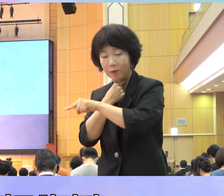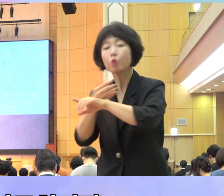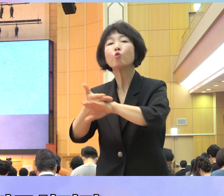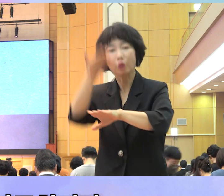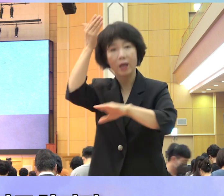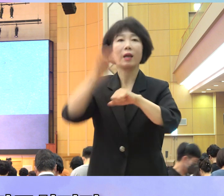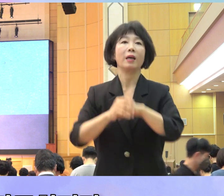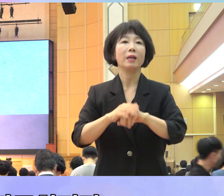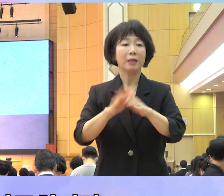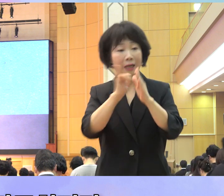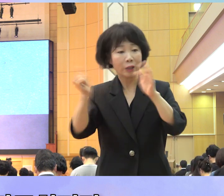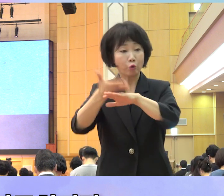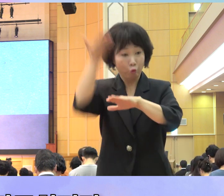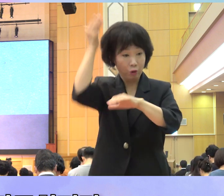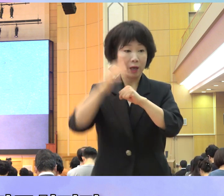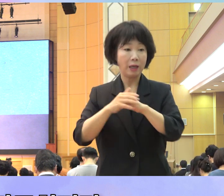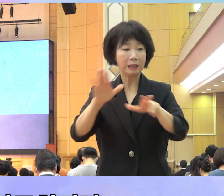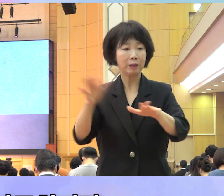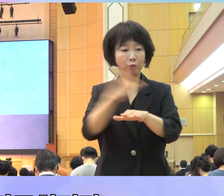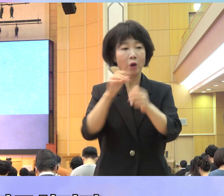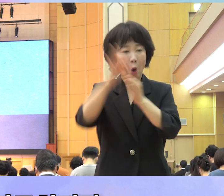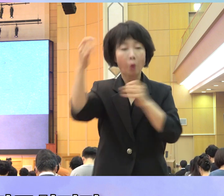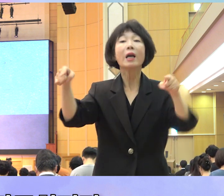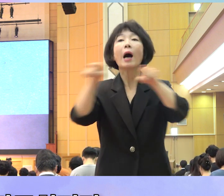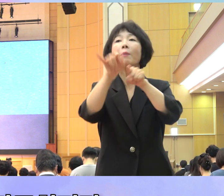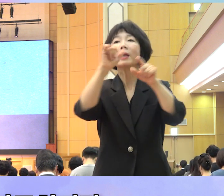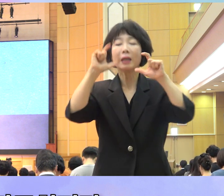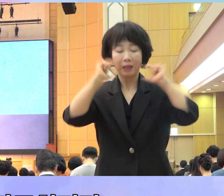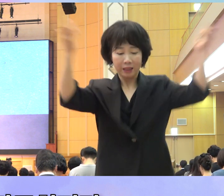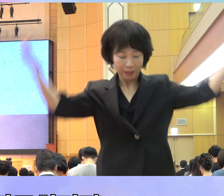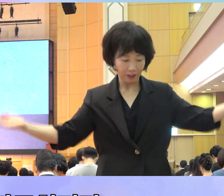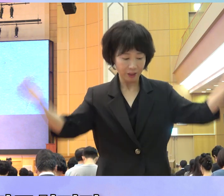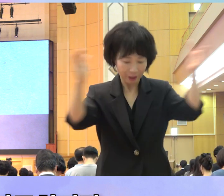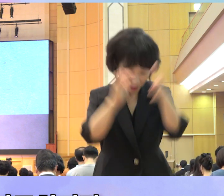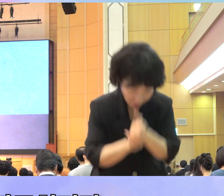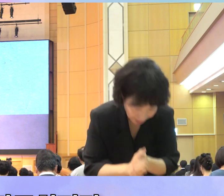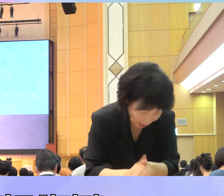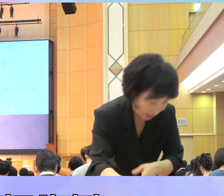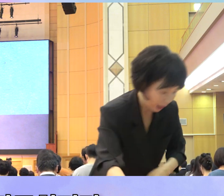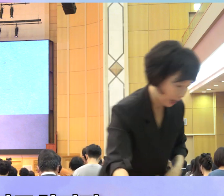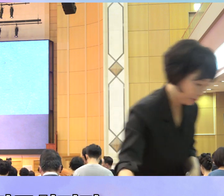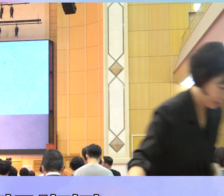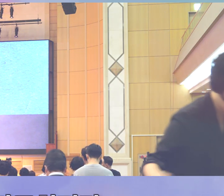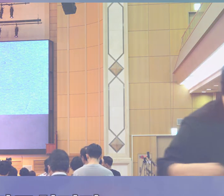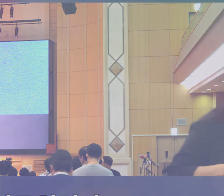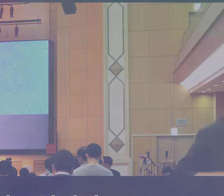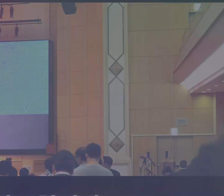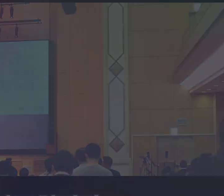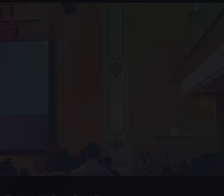자녀들 머리 위에, 가정 위에 이제로부터 영원토록 함께 있을지어다.